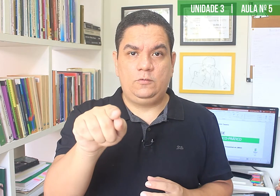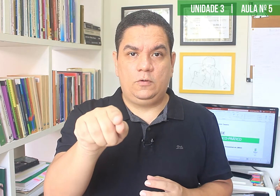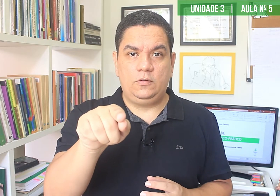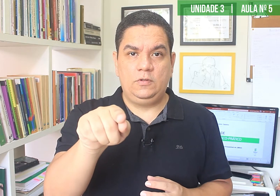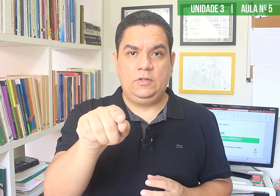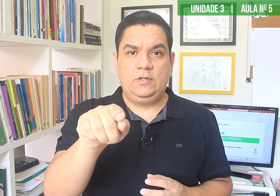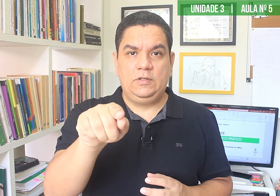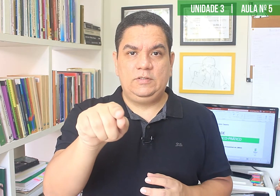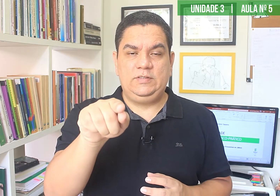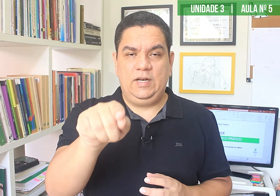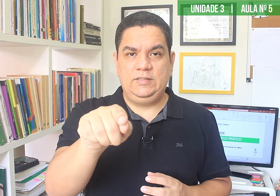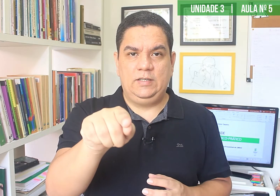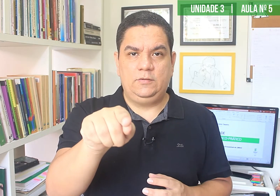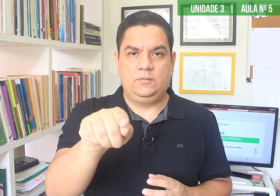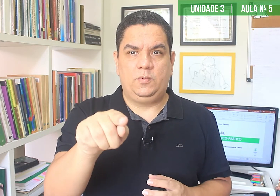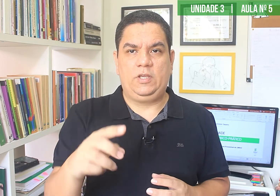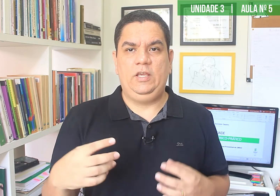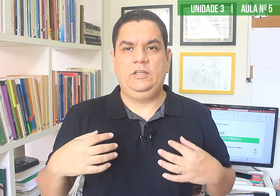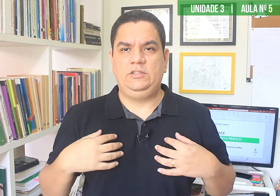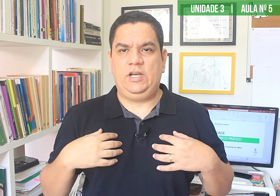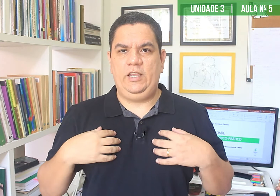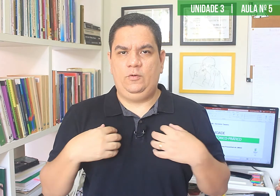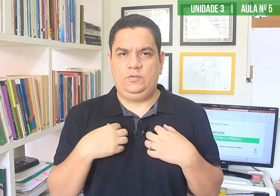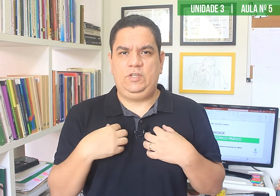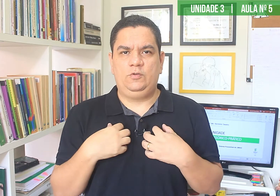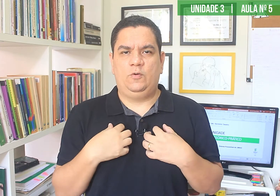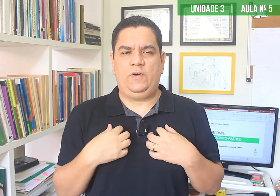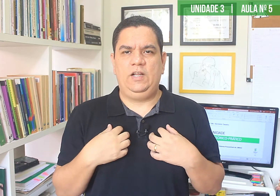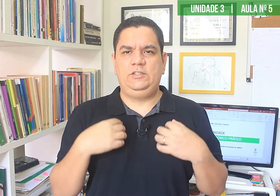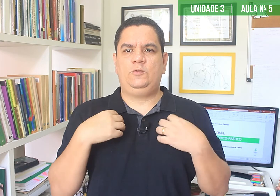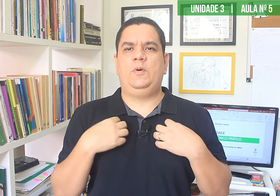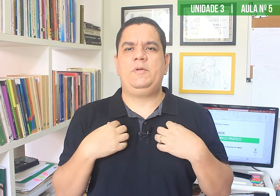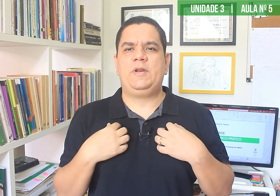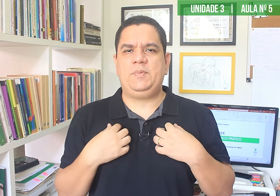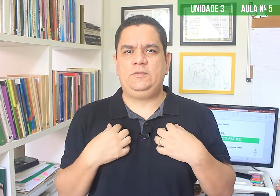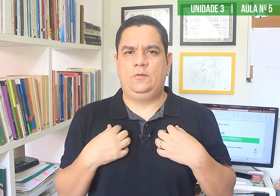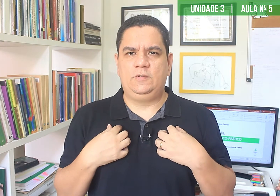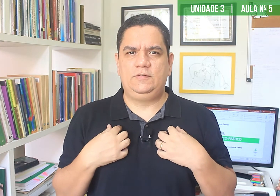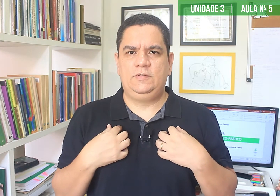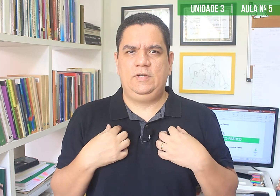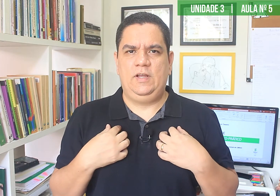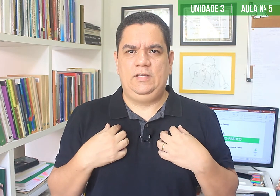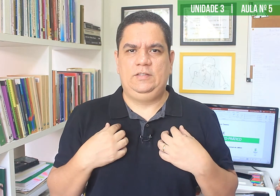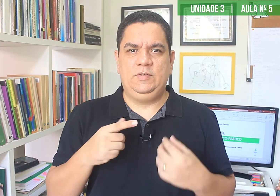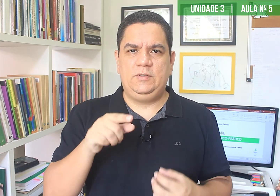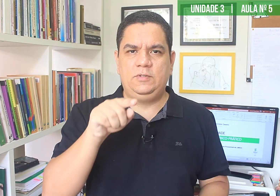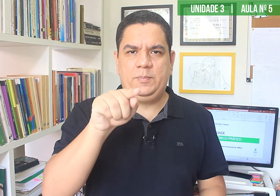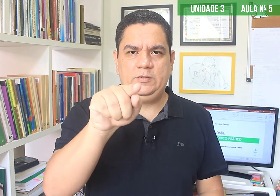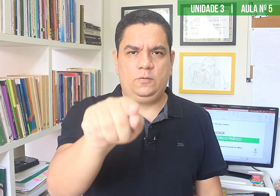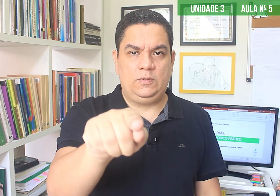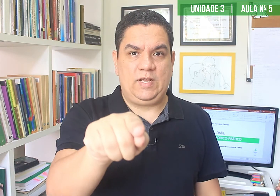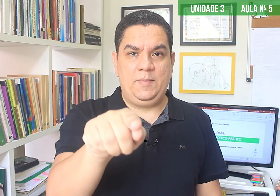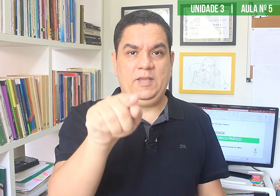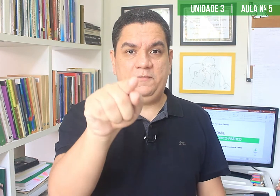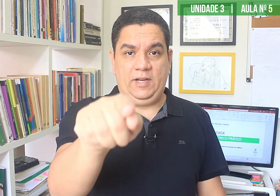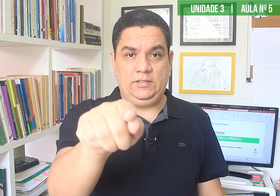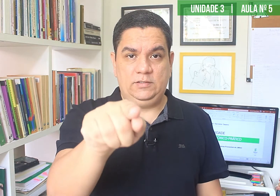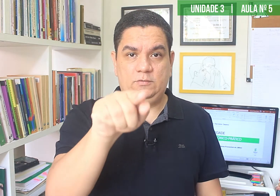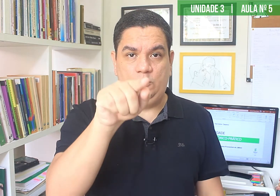estou sinalizando, porque se eu sou o falante, eu sou a primeira pessoa. Então a segunda pessoa está na minha frente. Eu